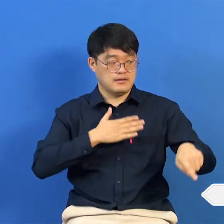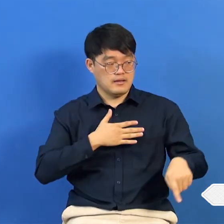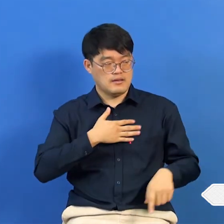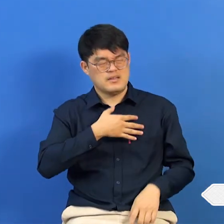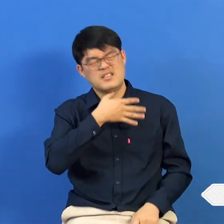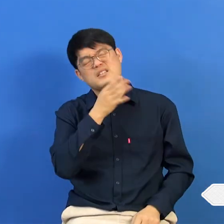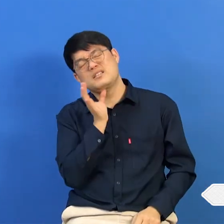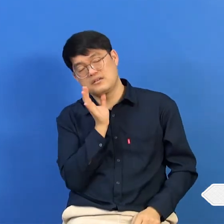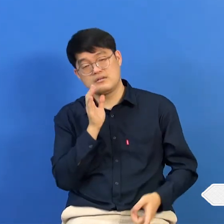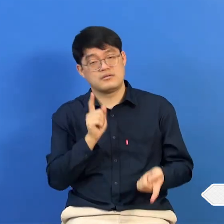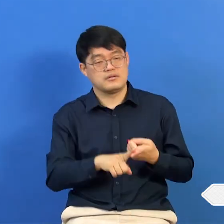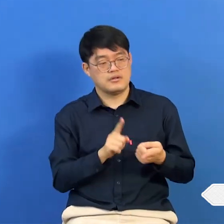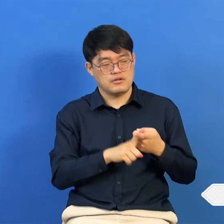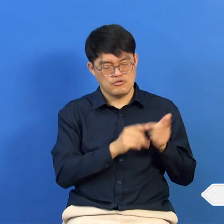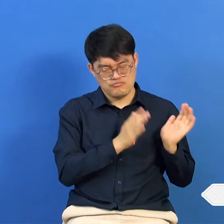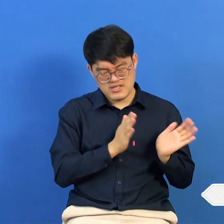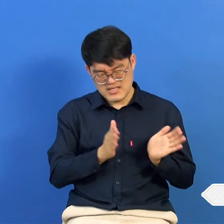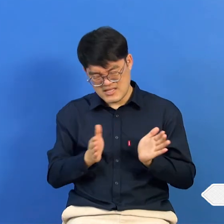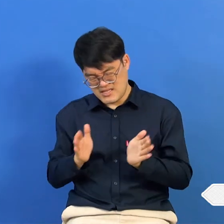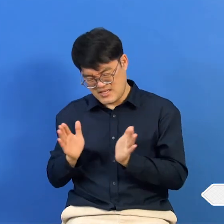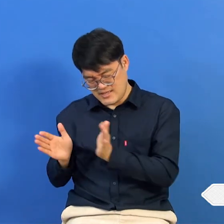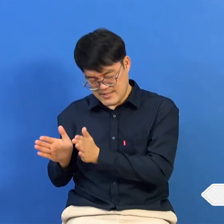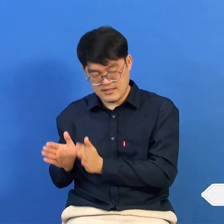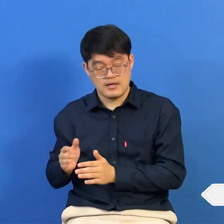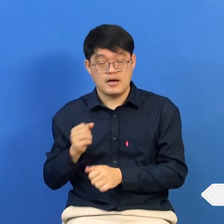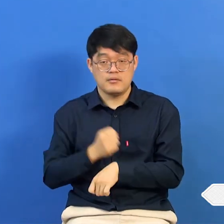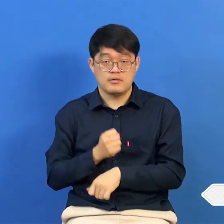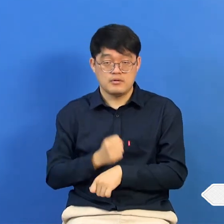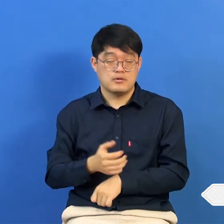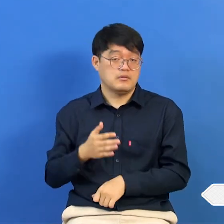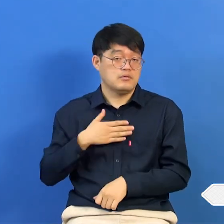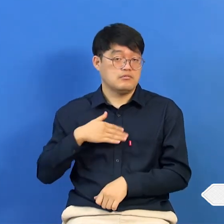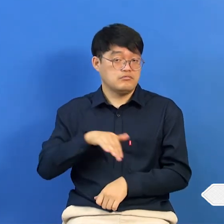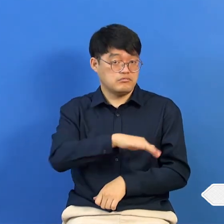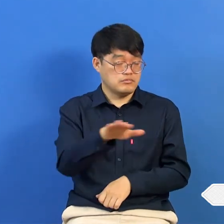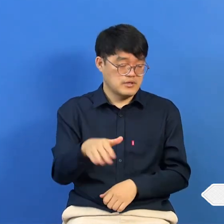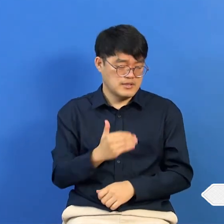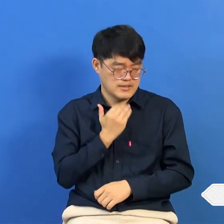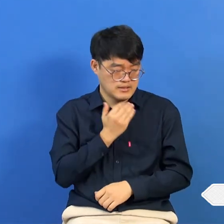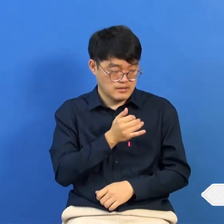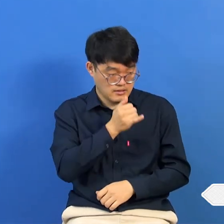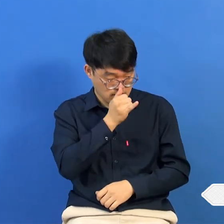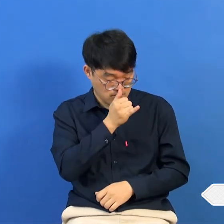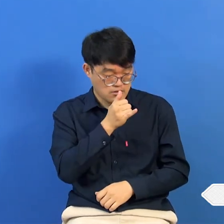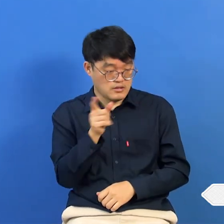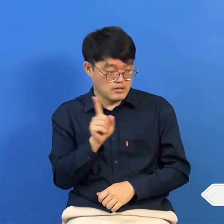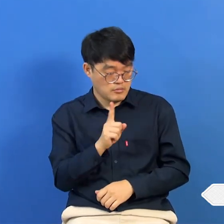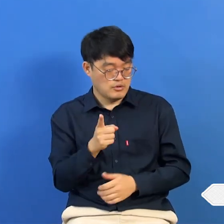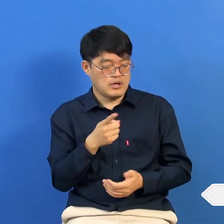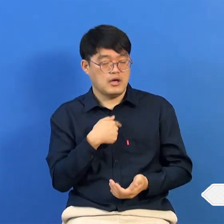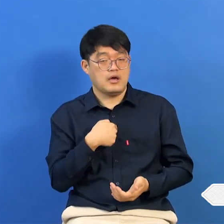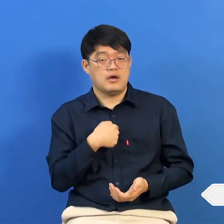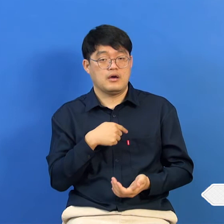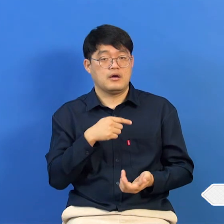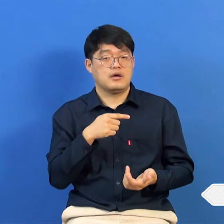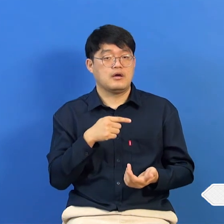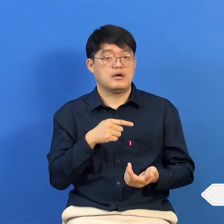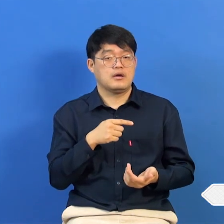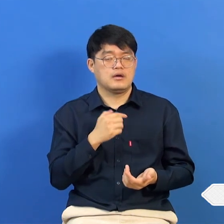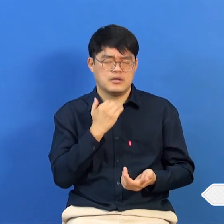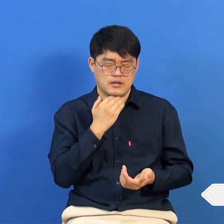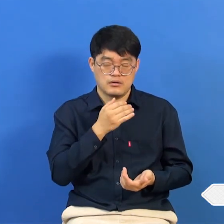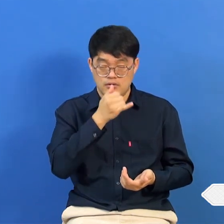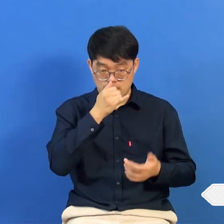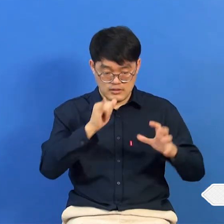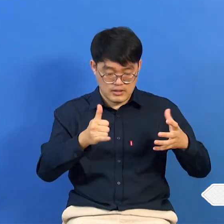준비에 대해서는 그렇게 신경을 쓰면서 우리를 기다리고 있는 그 영원한 나의 운명에 대해서, 나를 기다리고 있는 그 세계에 대해서는